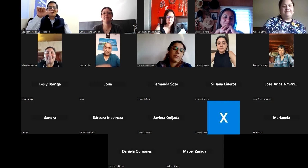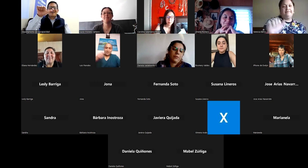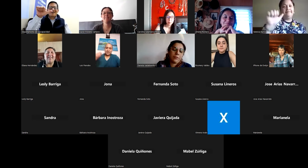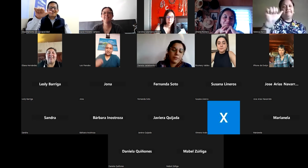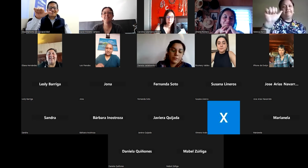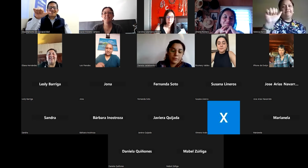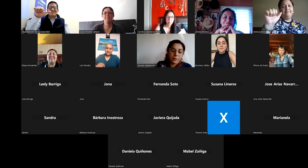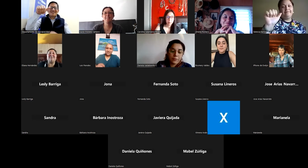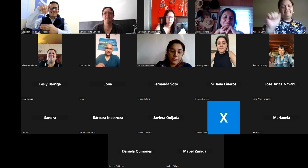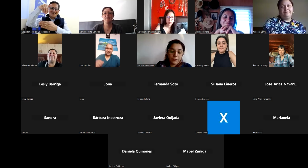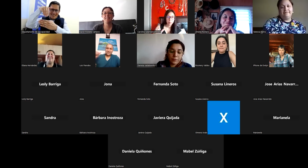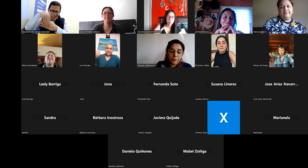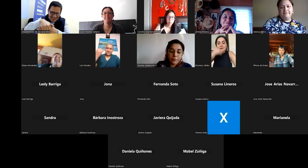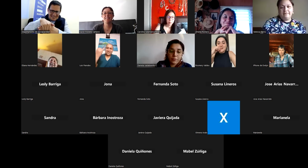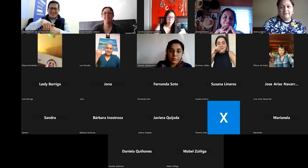a las 6 de la tarde